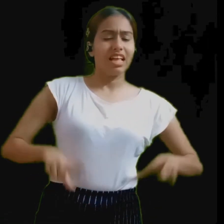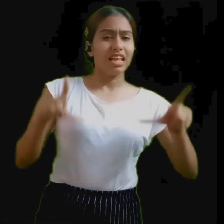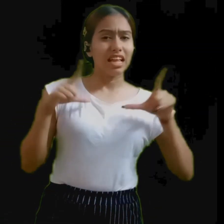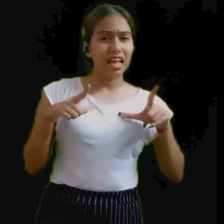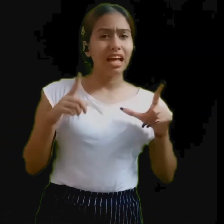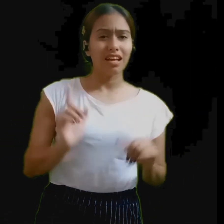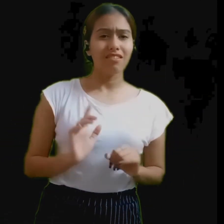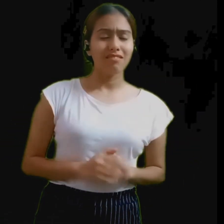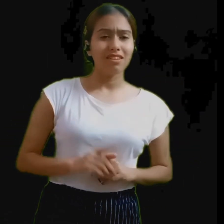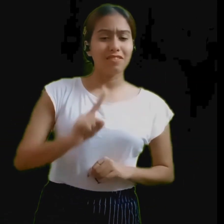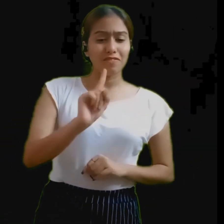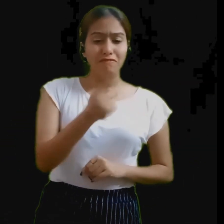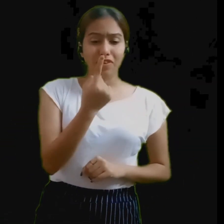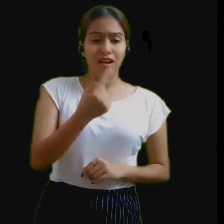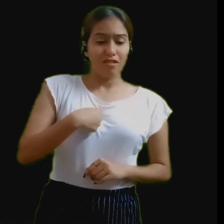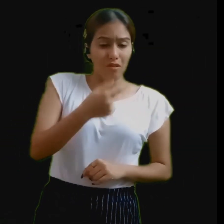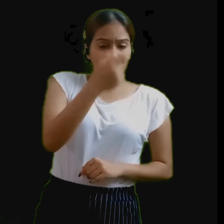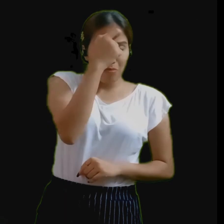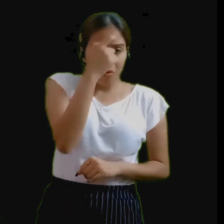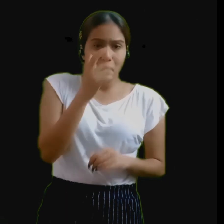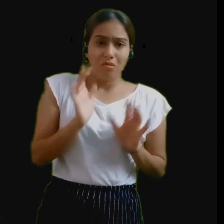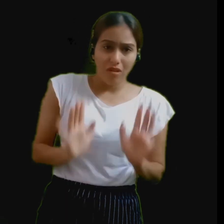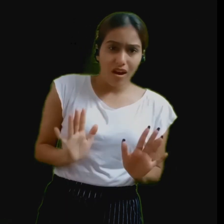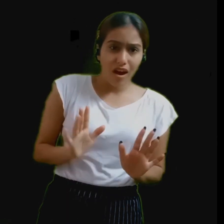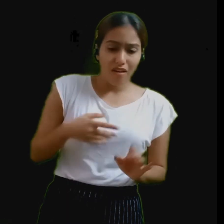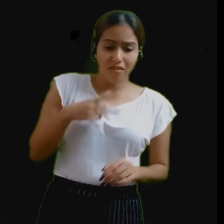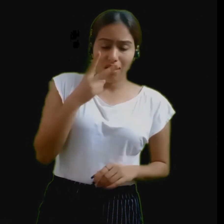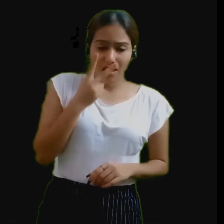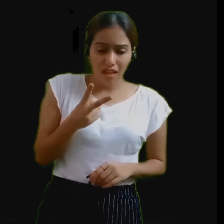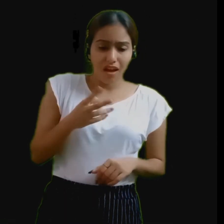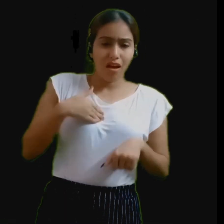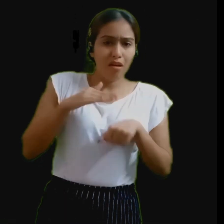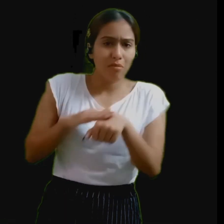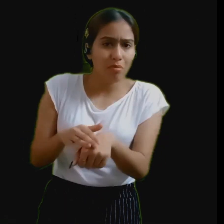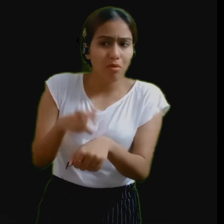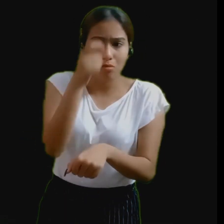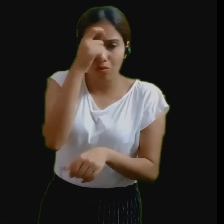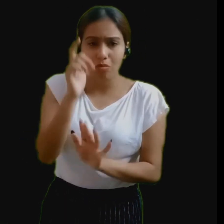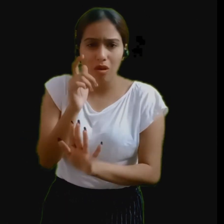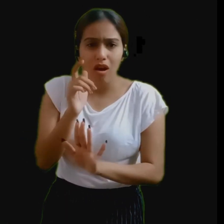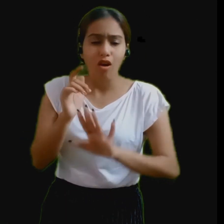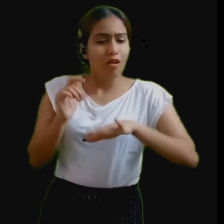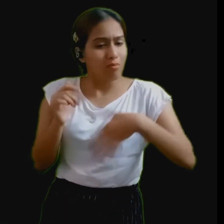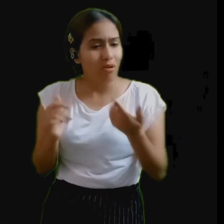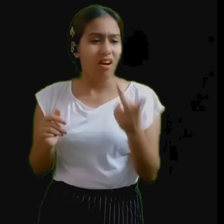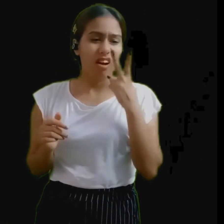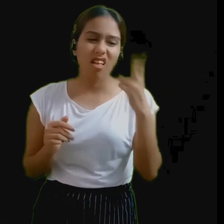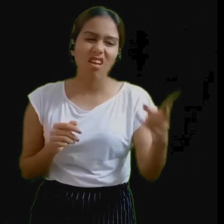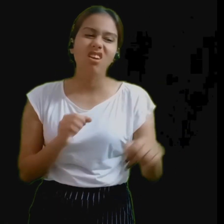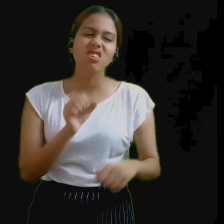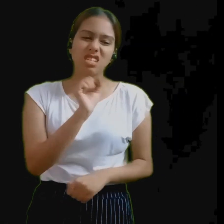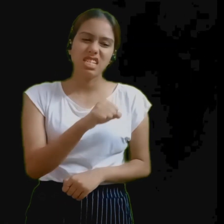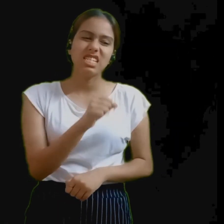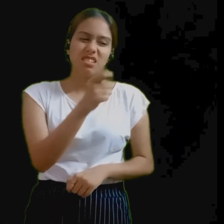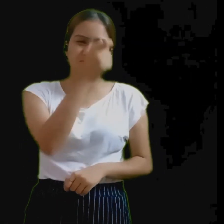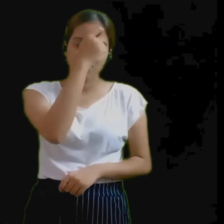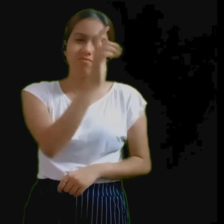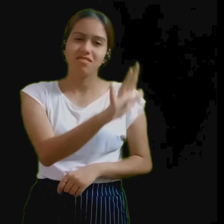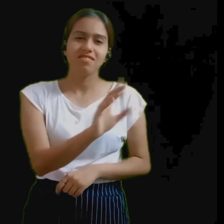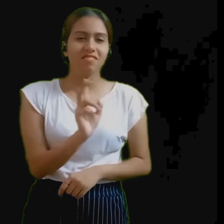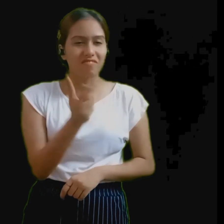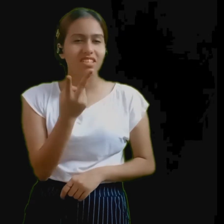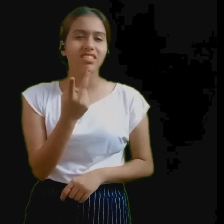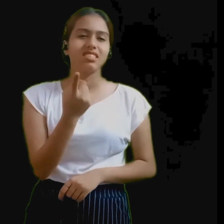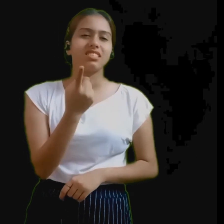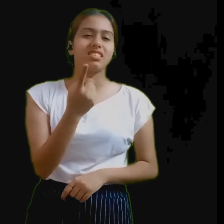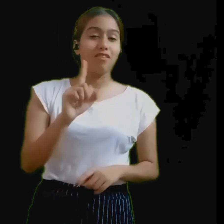पर कोई प्रॉब्लम नहीं आती, तब तक हमें दूसरे की प्रॉब्लम, दूसरे की सिचुएशन समझ नहीं आती है। जब खुद की जान पर बनाती है